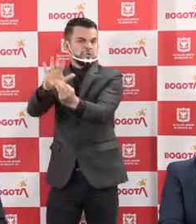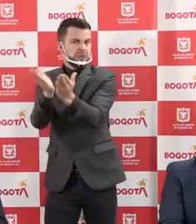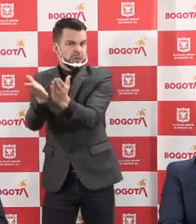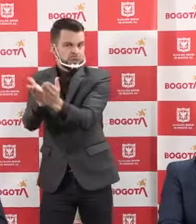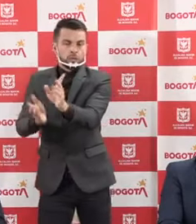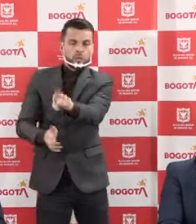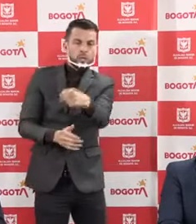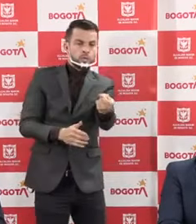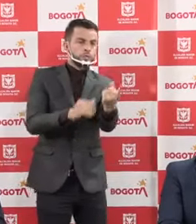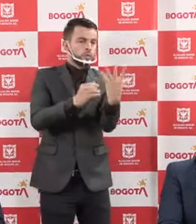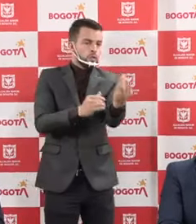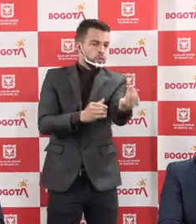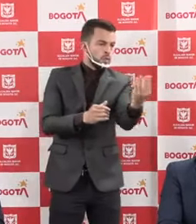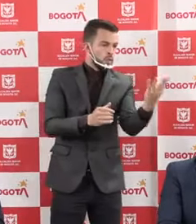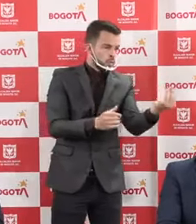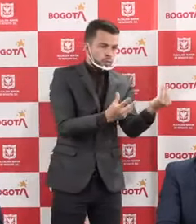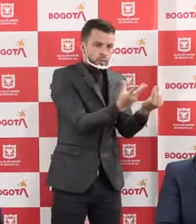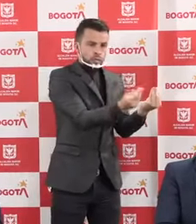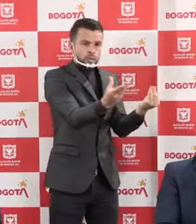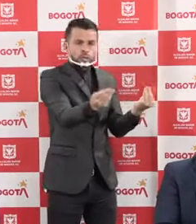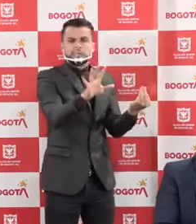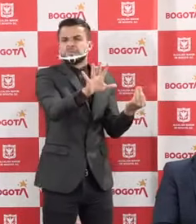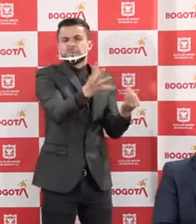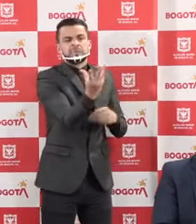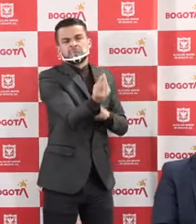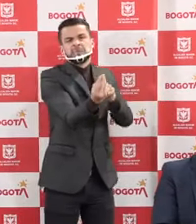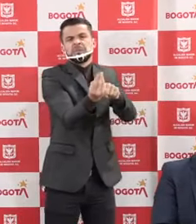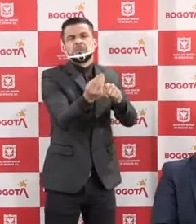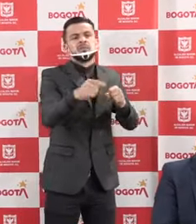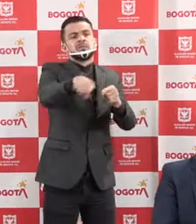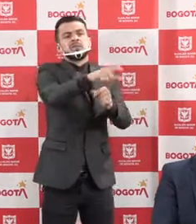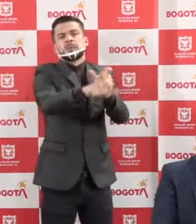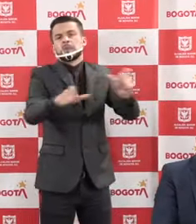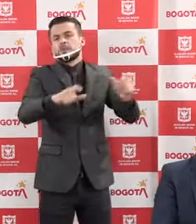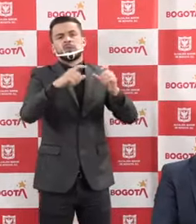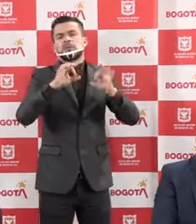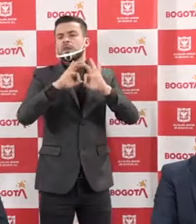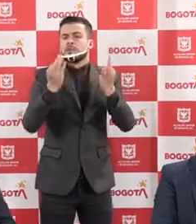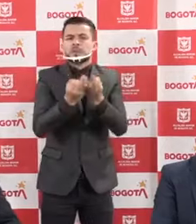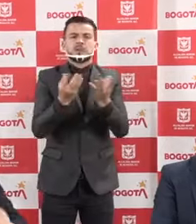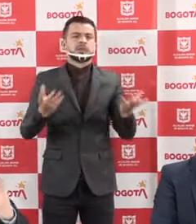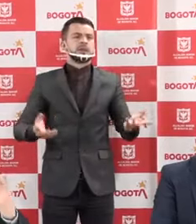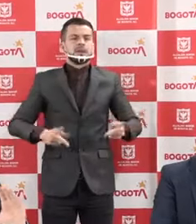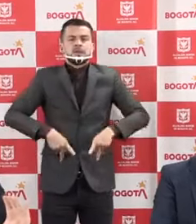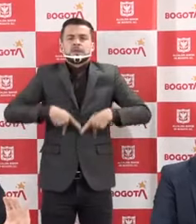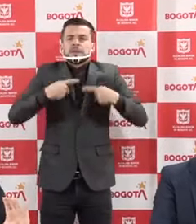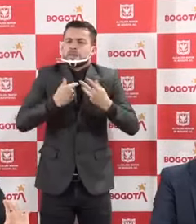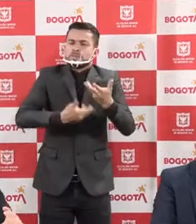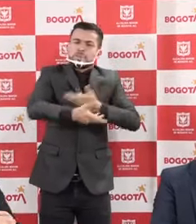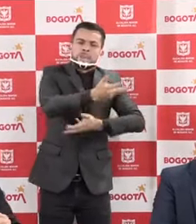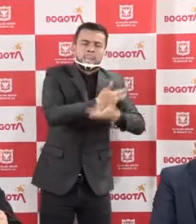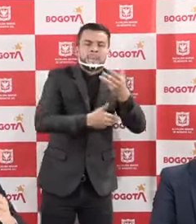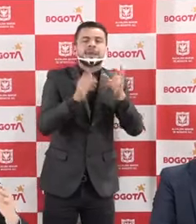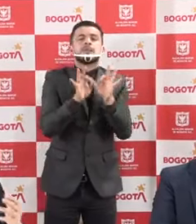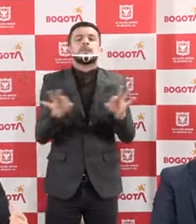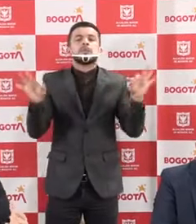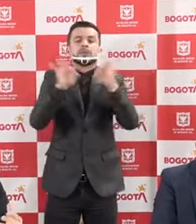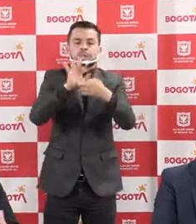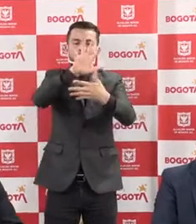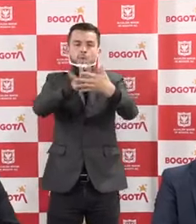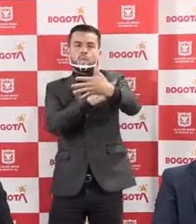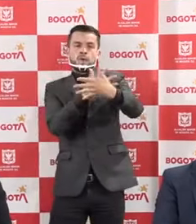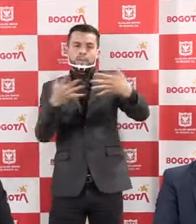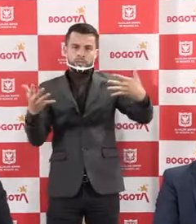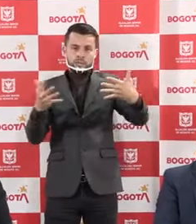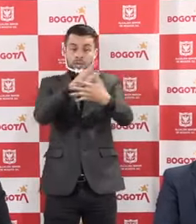también el componente de vida familiar y social de las personas tengan un cupo epidemiológico tengan espacio en la